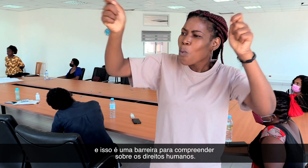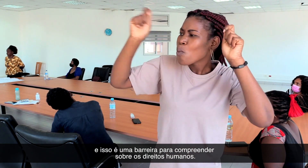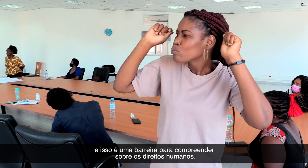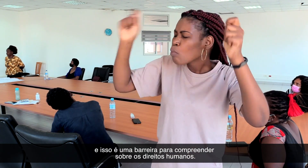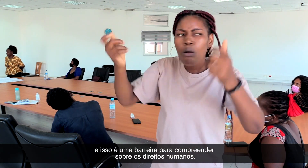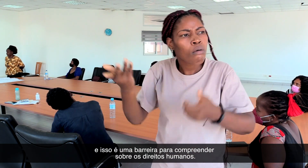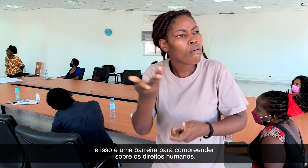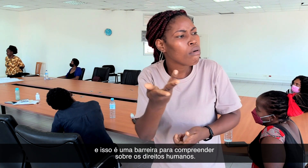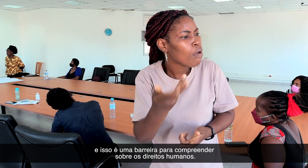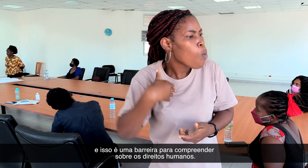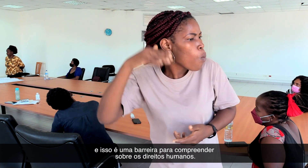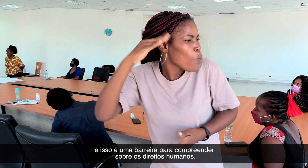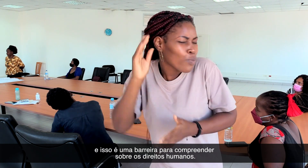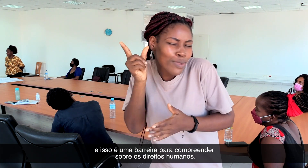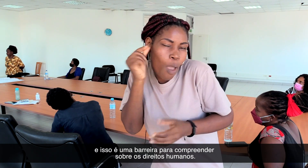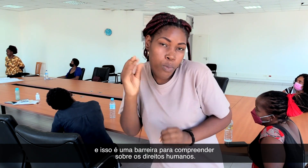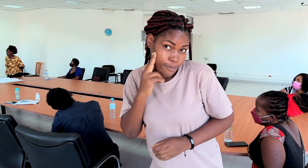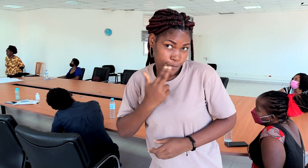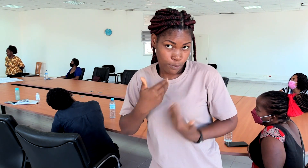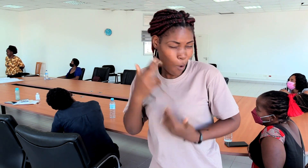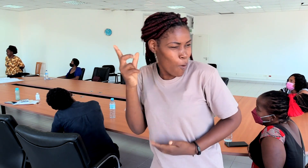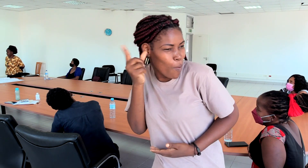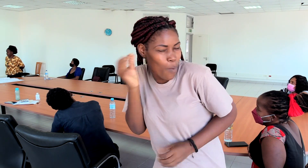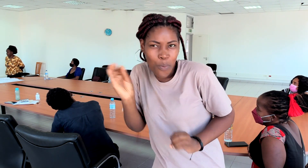compreender sobre os direitos humanos.